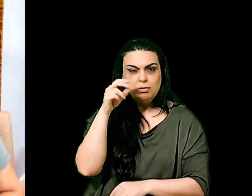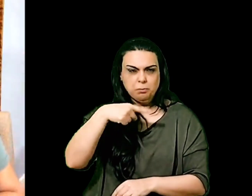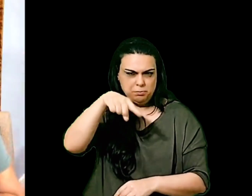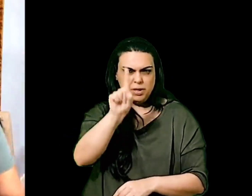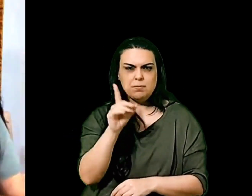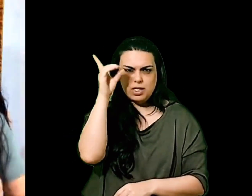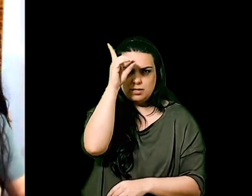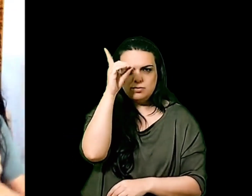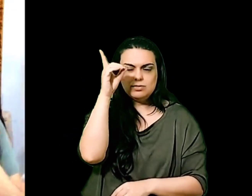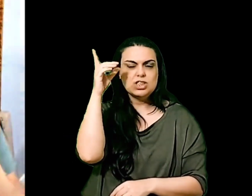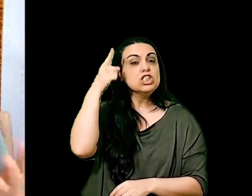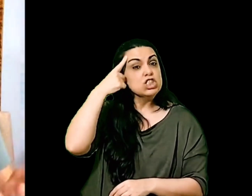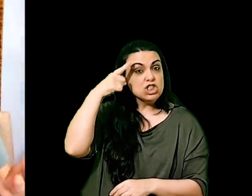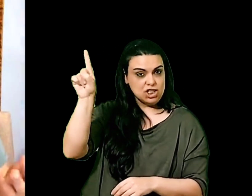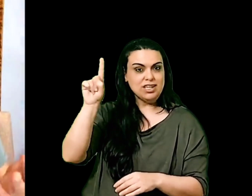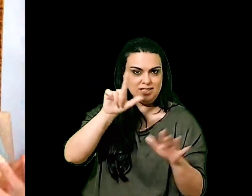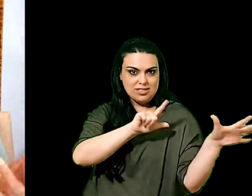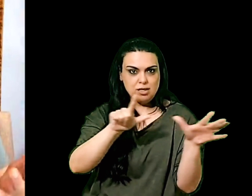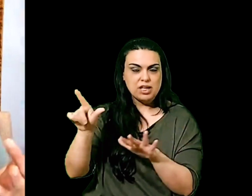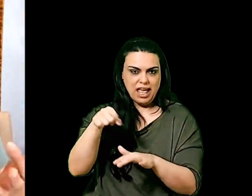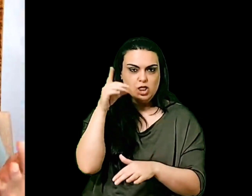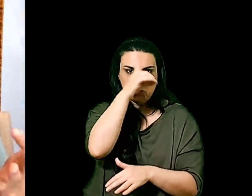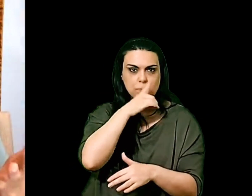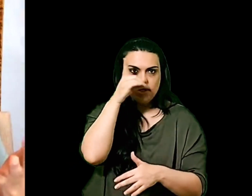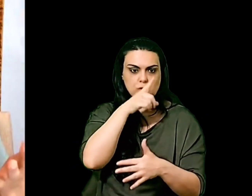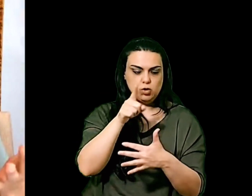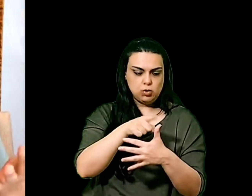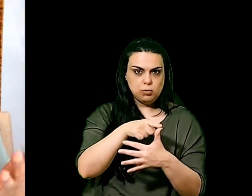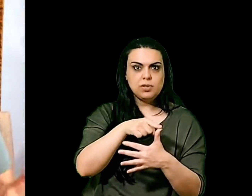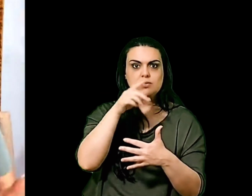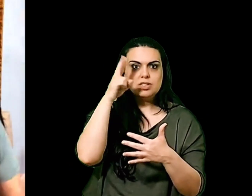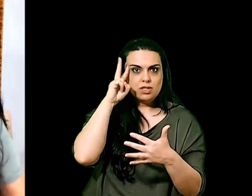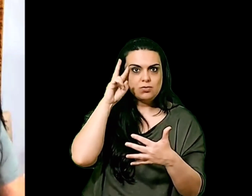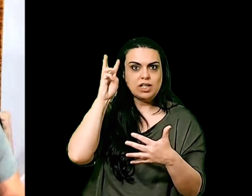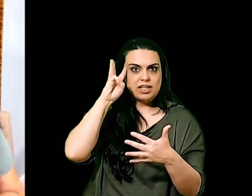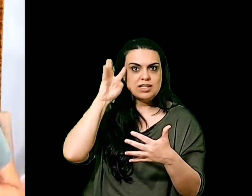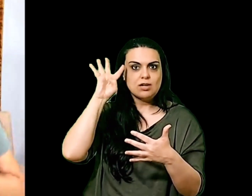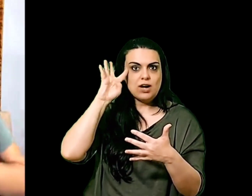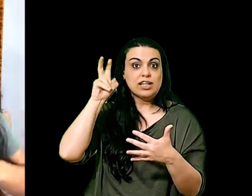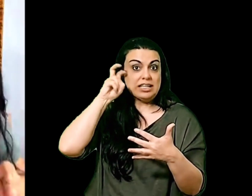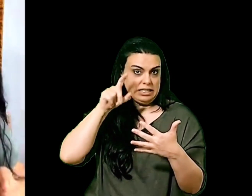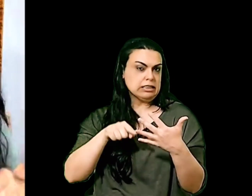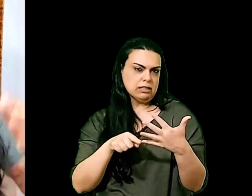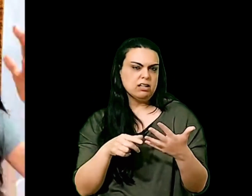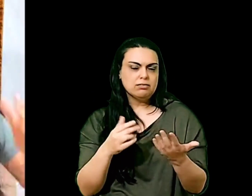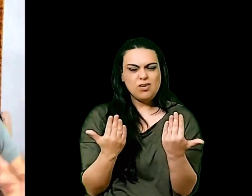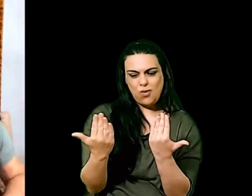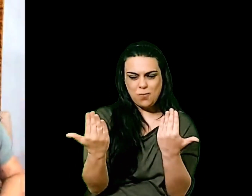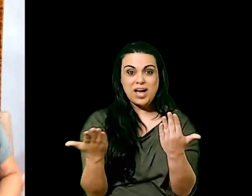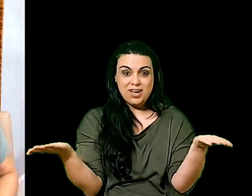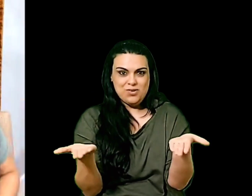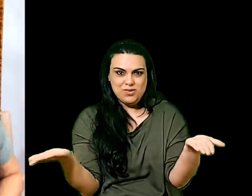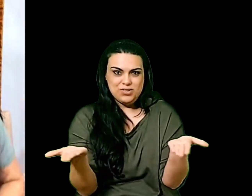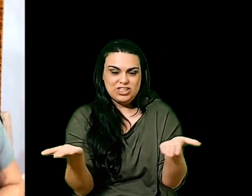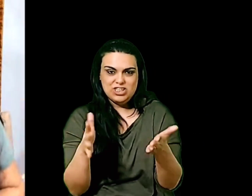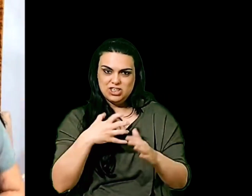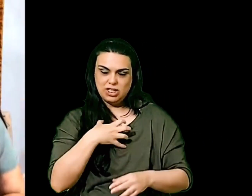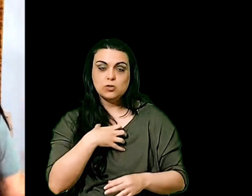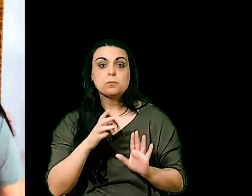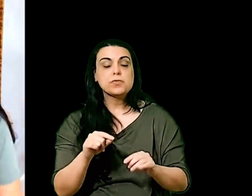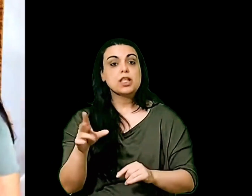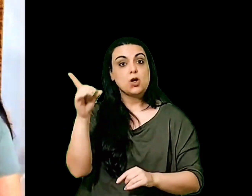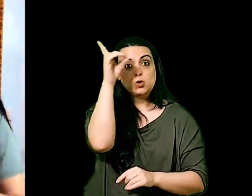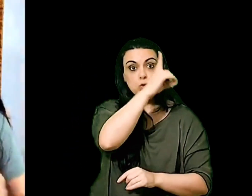colocar aqui, né? De domingo a quinta. É isso? Domingo, segunda, terça, quarta, quinta. Isso. De domingo a quinta, vamos colocar no nosso calendário aqui,